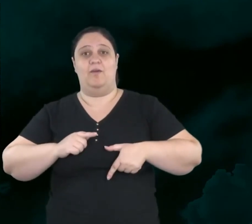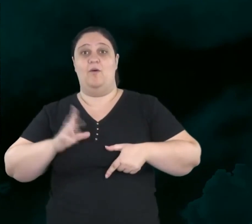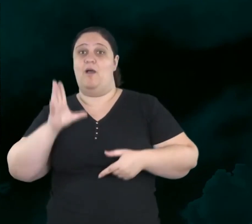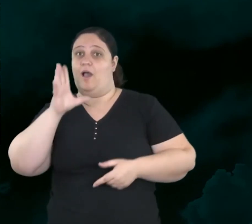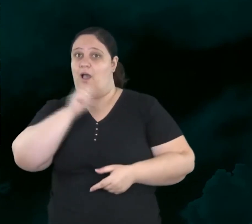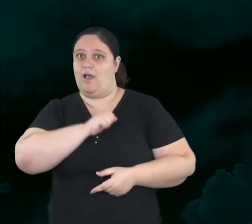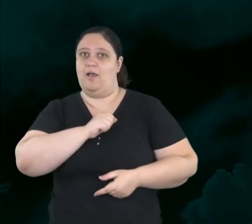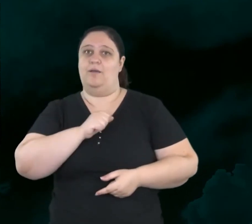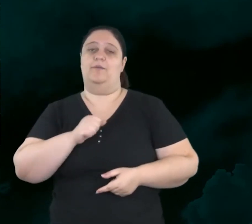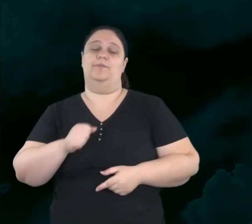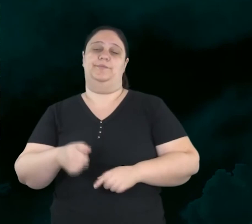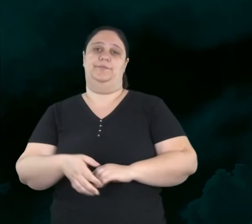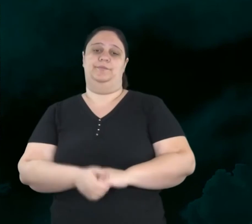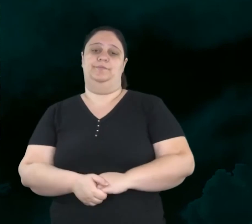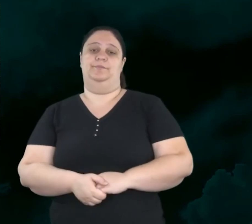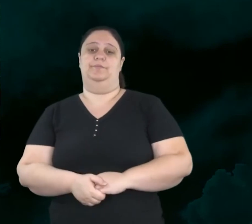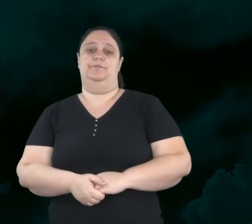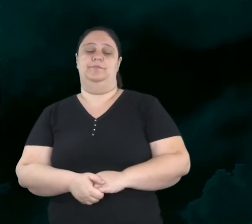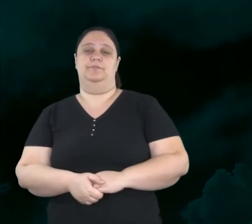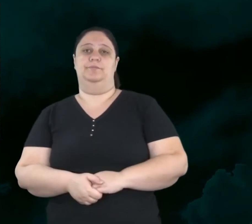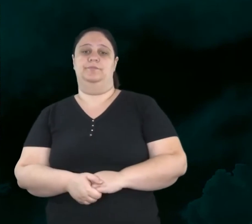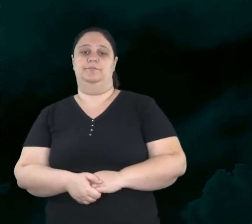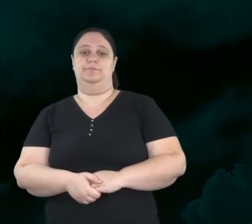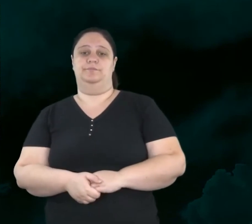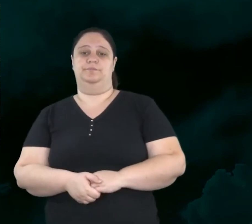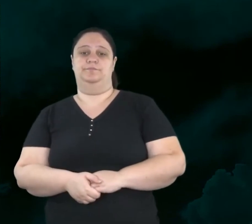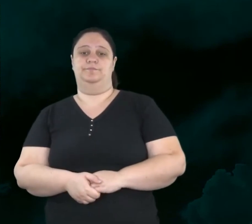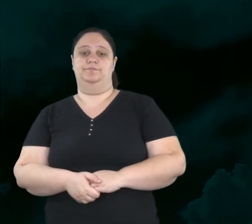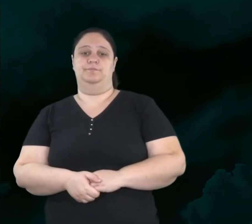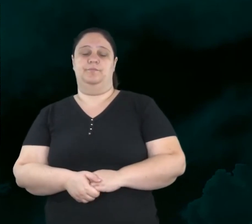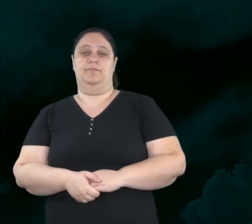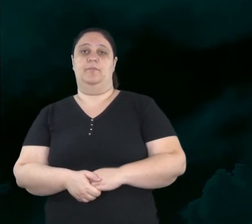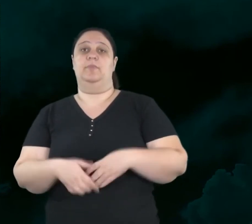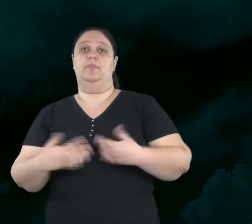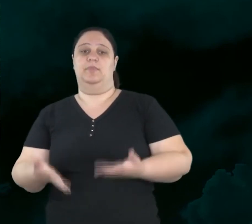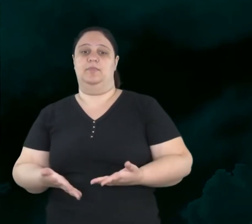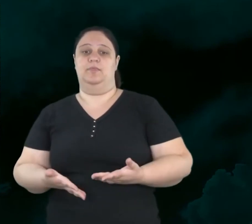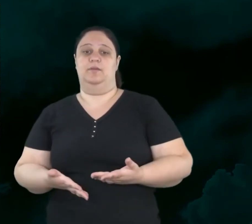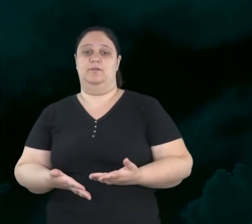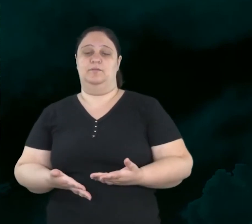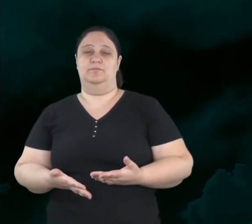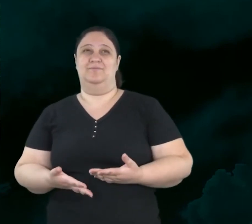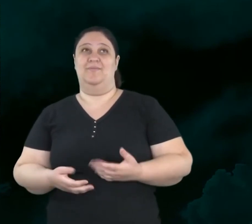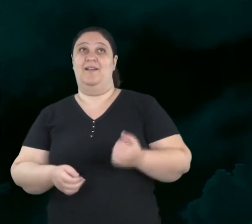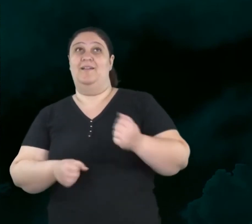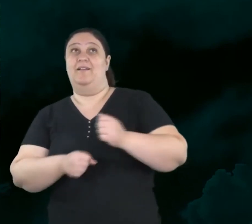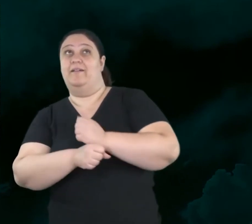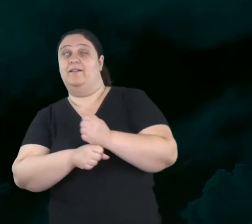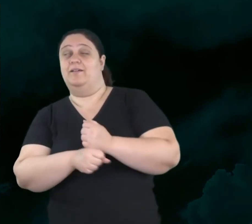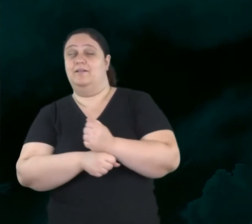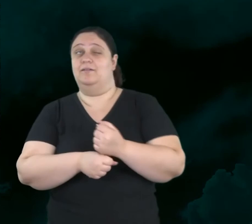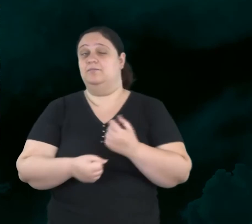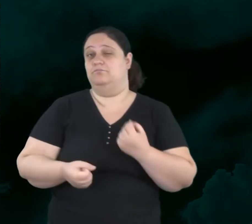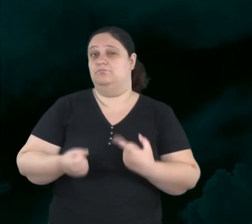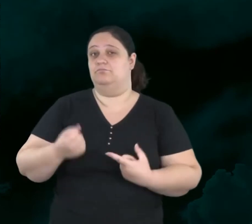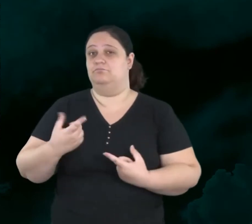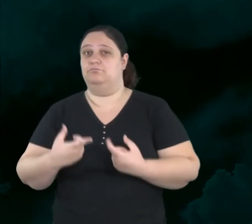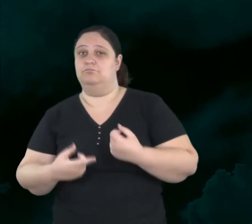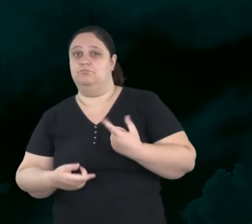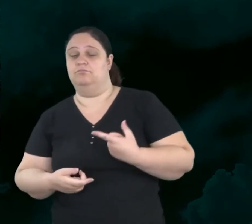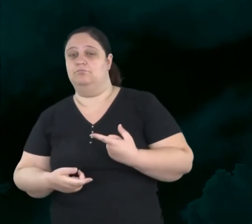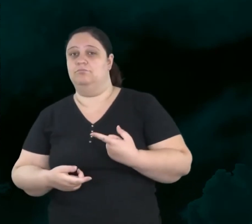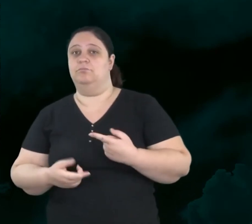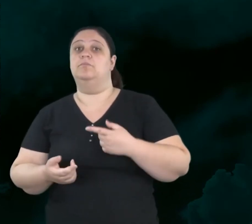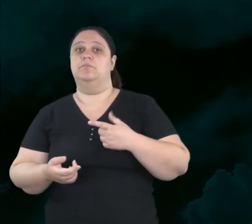aceleradíssima essa situação, e provavelmente, irmãos, dentro de alguns anos, o acordo de